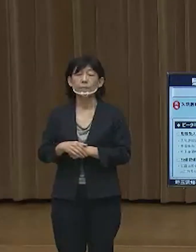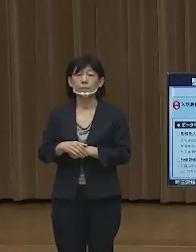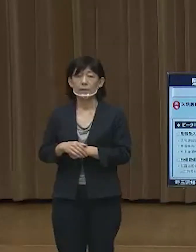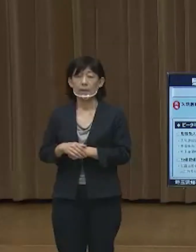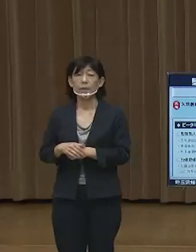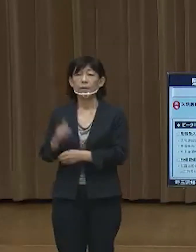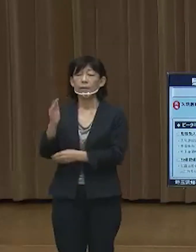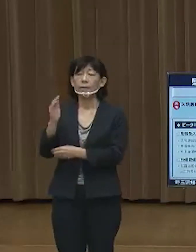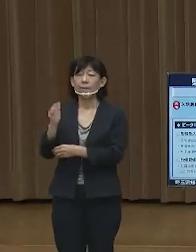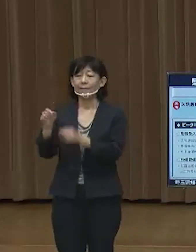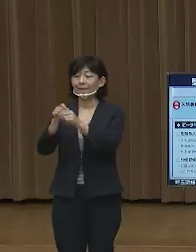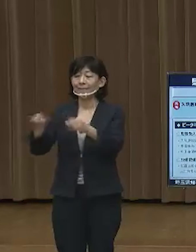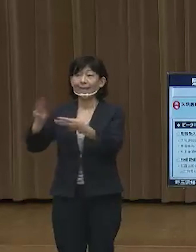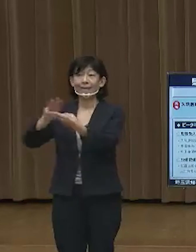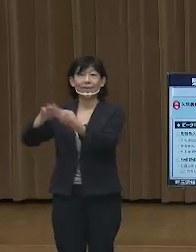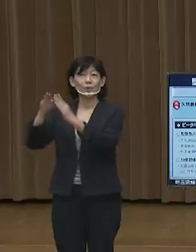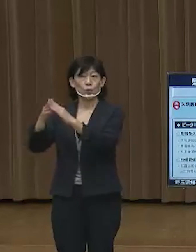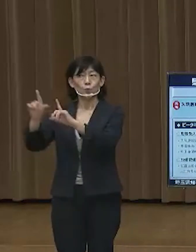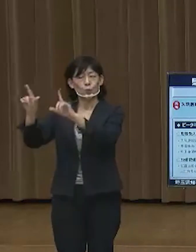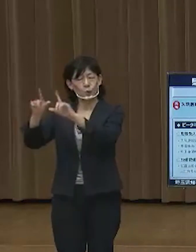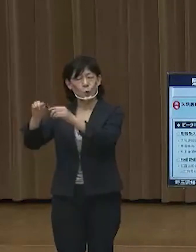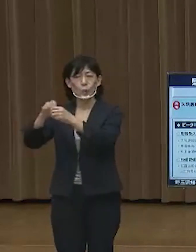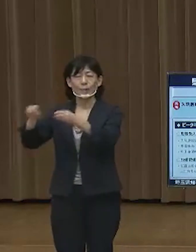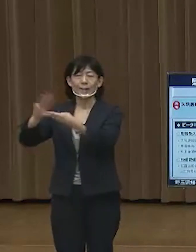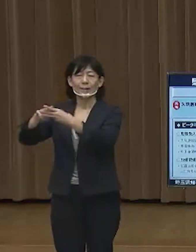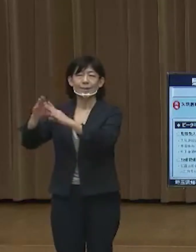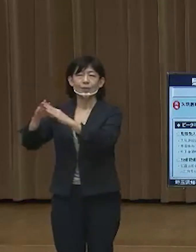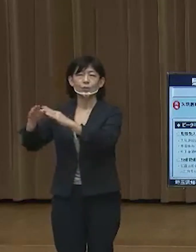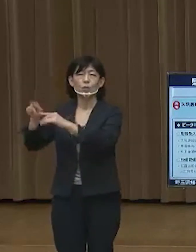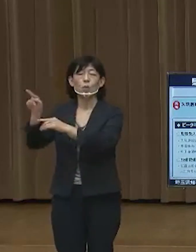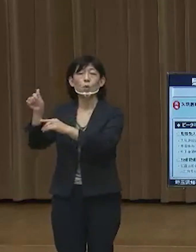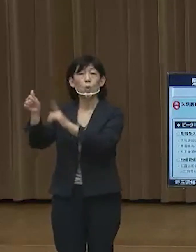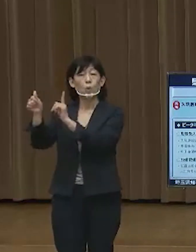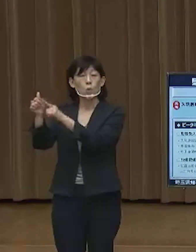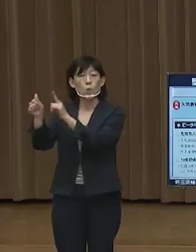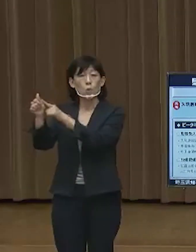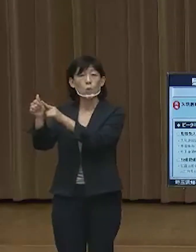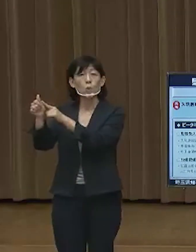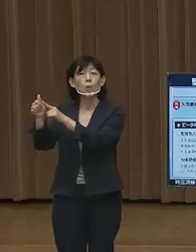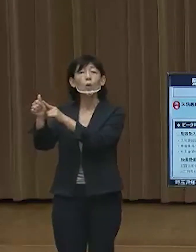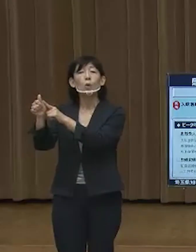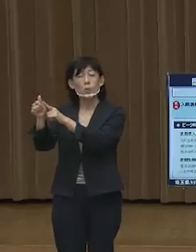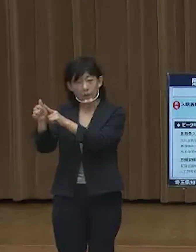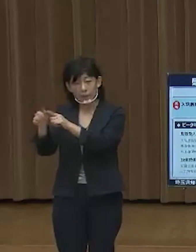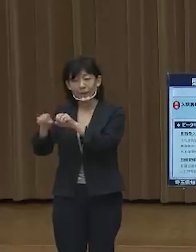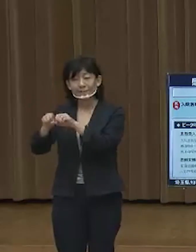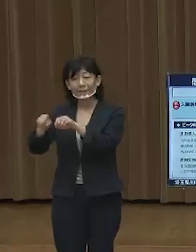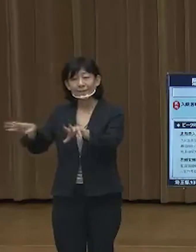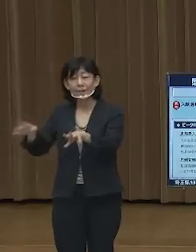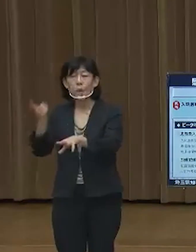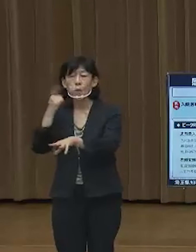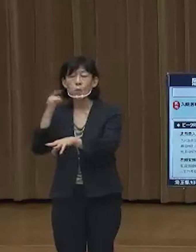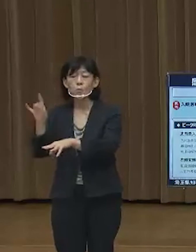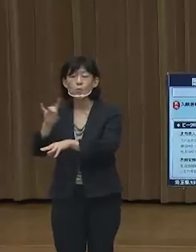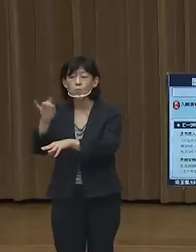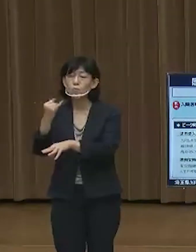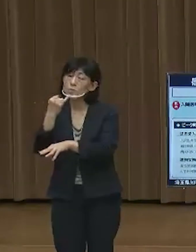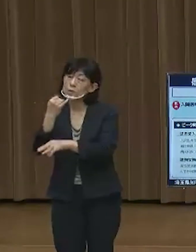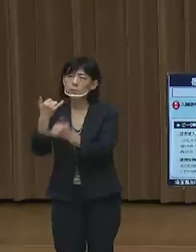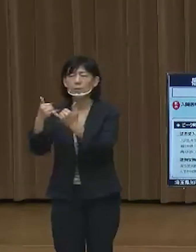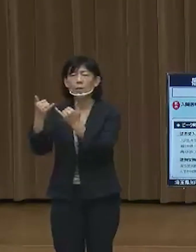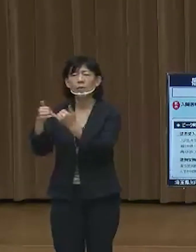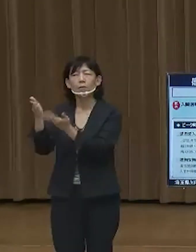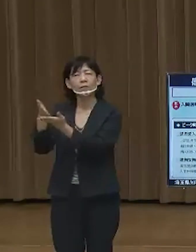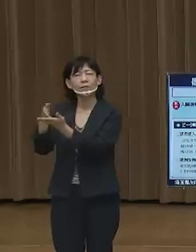のルールとしては、首相は解散について嘘をついているようにということがあるそうですが、ぜひですね、昨日の会見